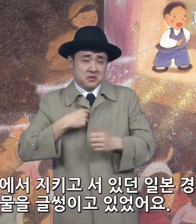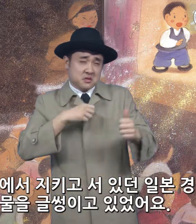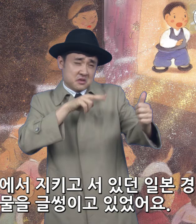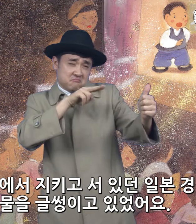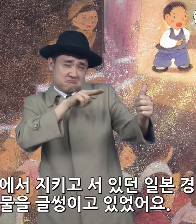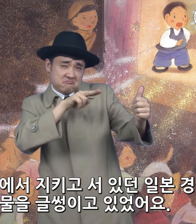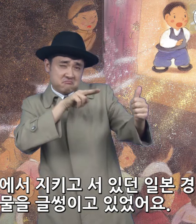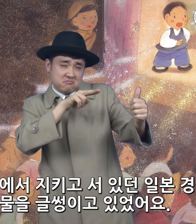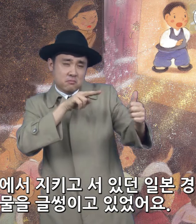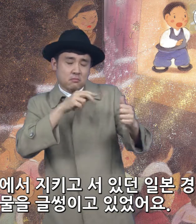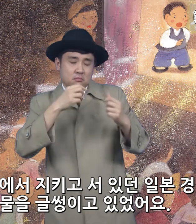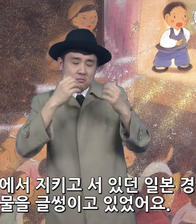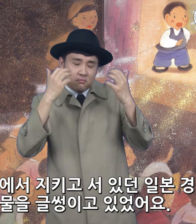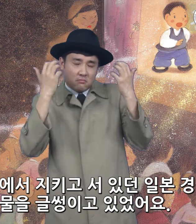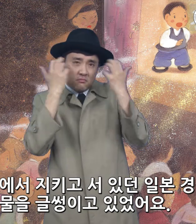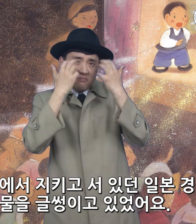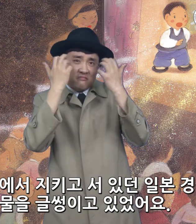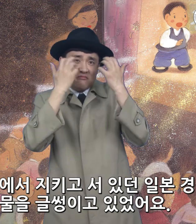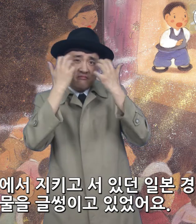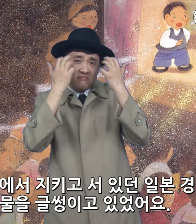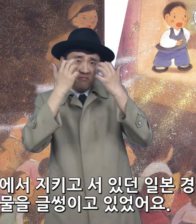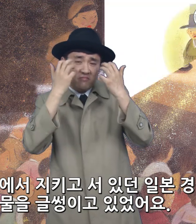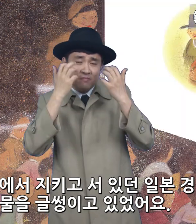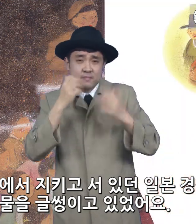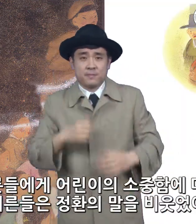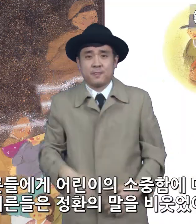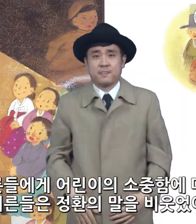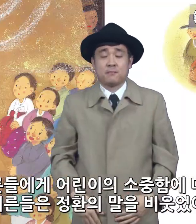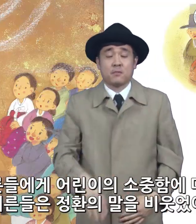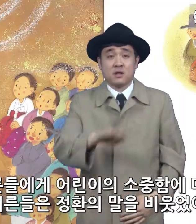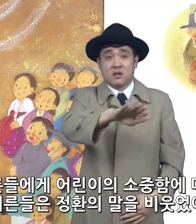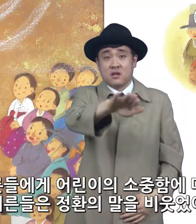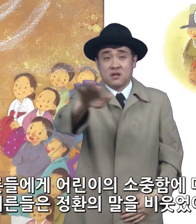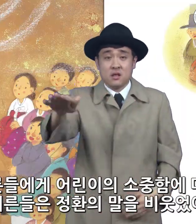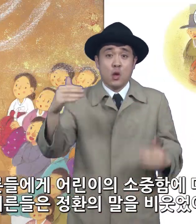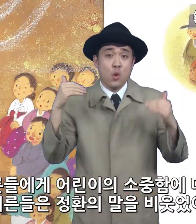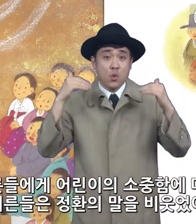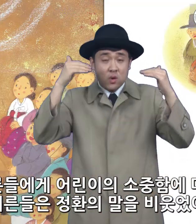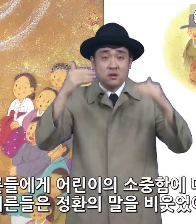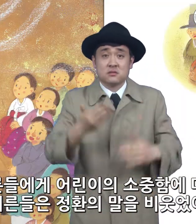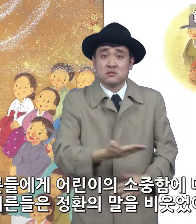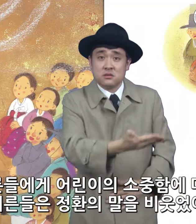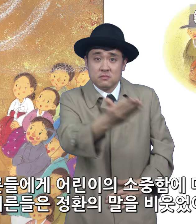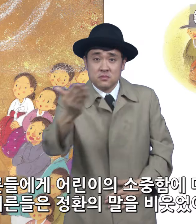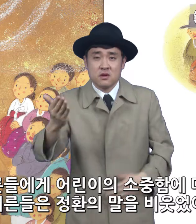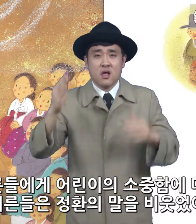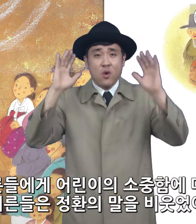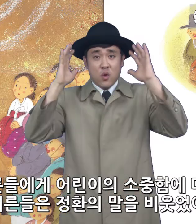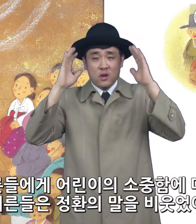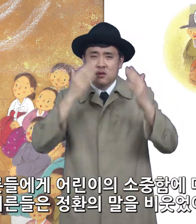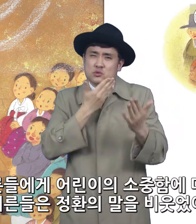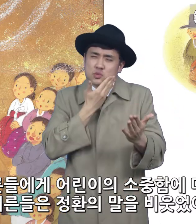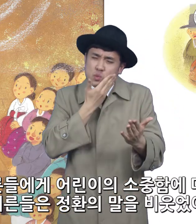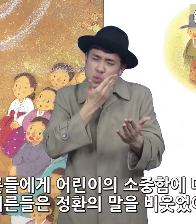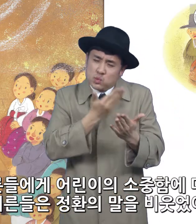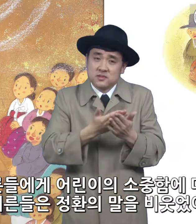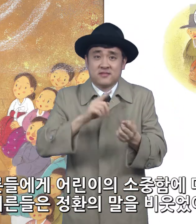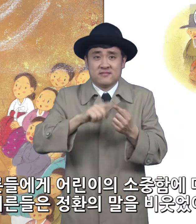경찰도 눈물을 글썽이고 있었어요. 정한은 어른들에게 어린이의 소중함에 대해